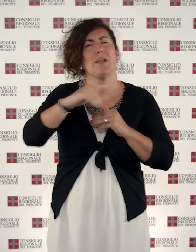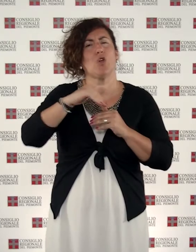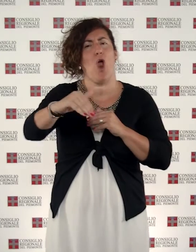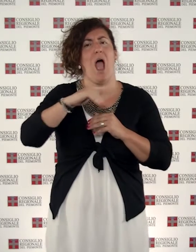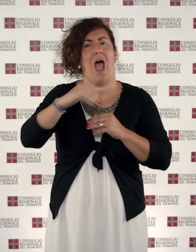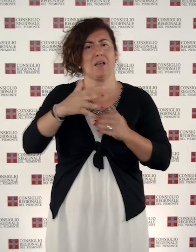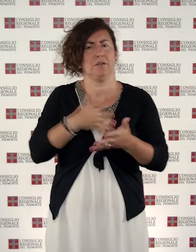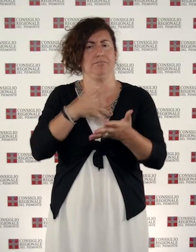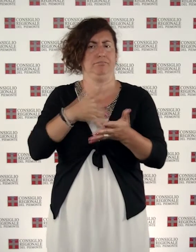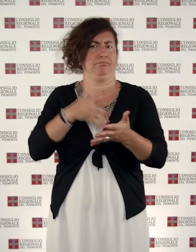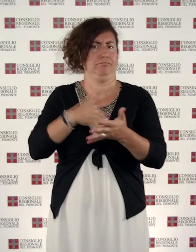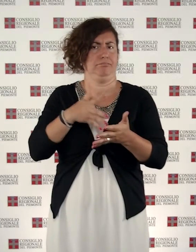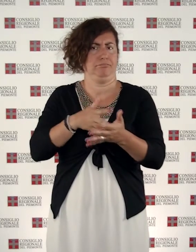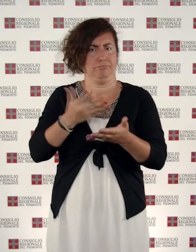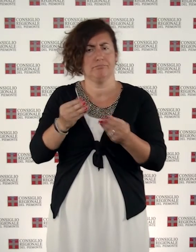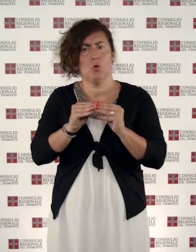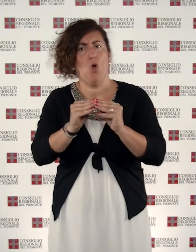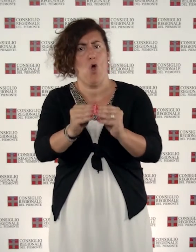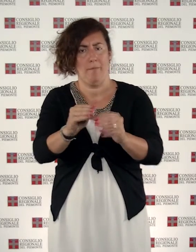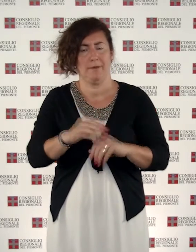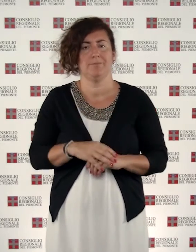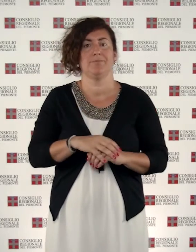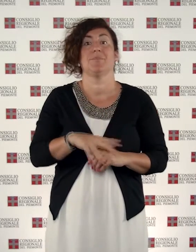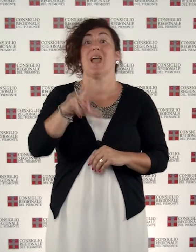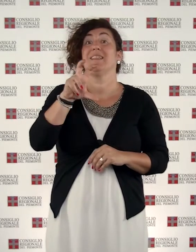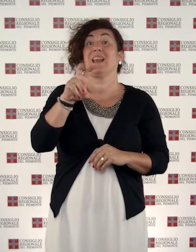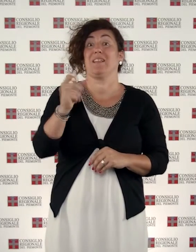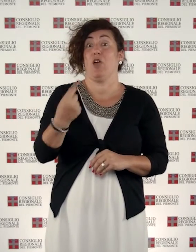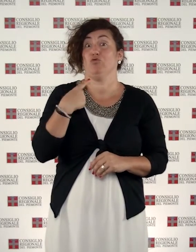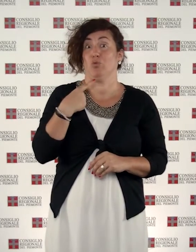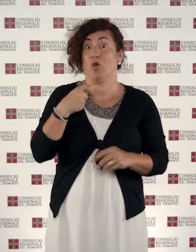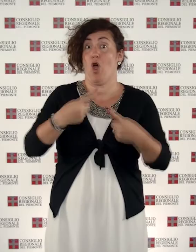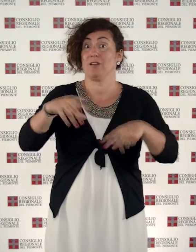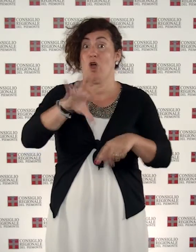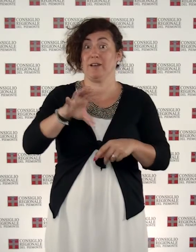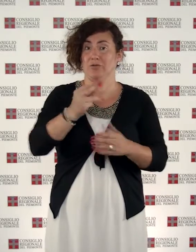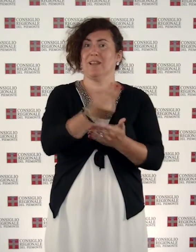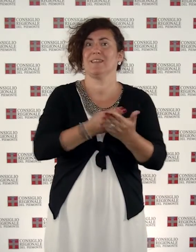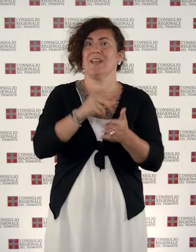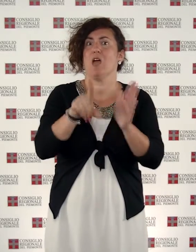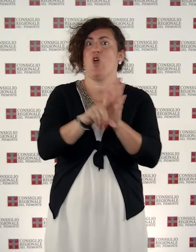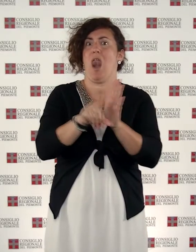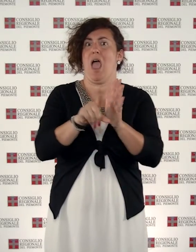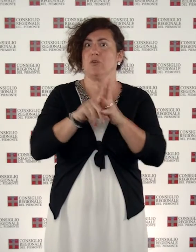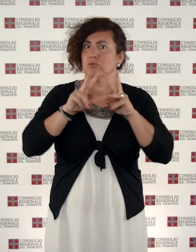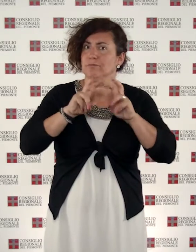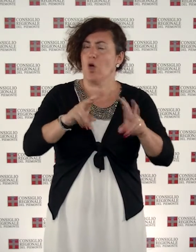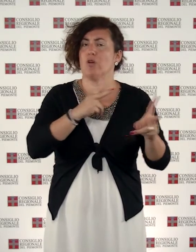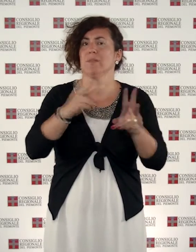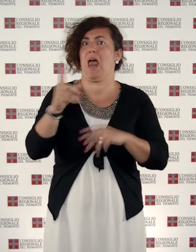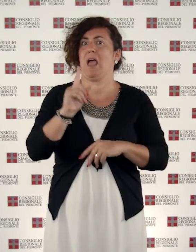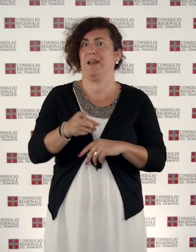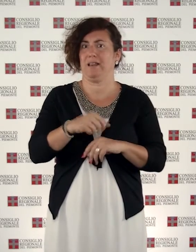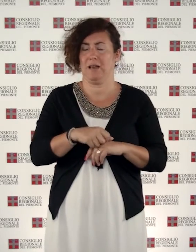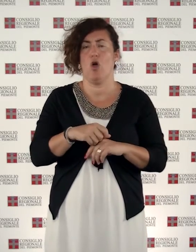copertina. Il 30 giugno il Consiglio regionale ha iniziato l'esame del disegno di legge sull'ospedale Gradenigo. La Giunta regionale ha presentato